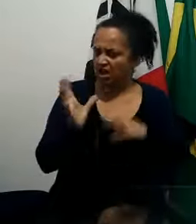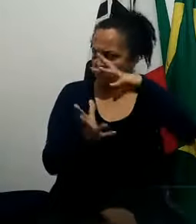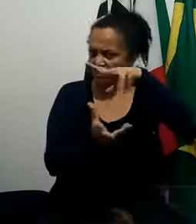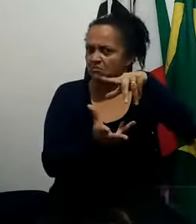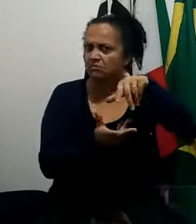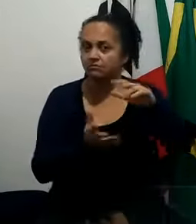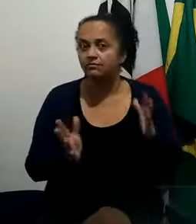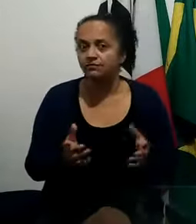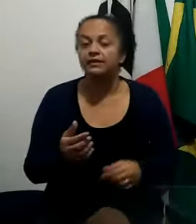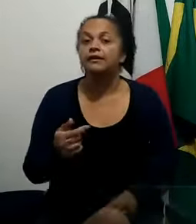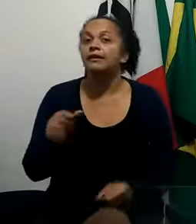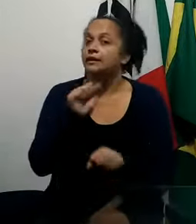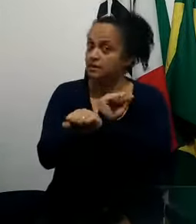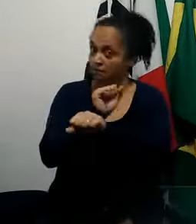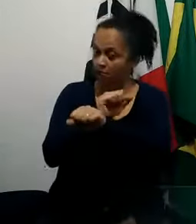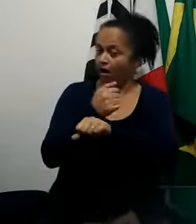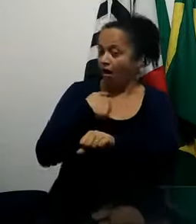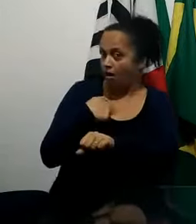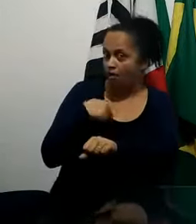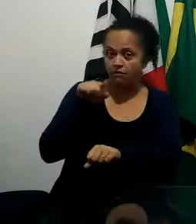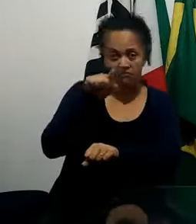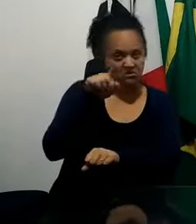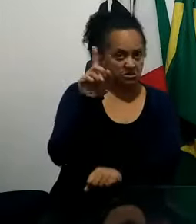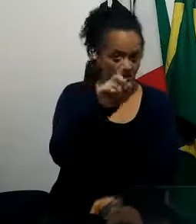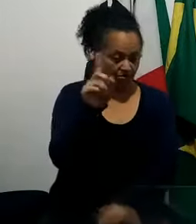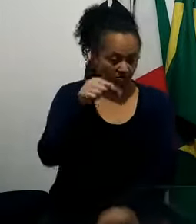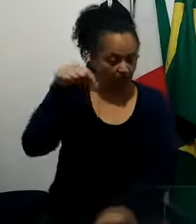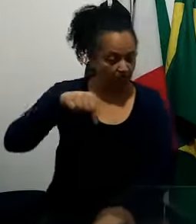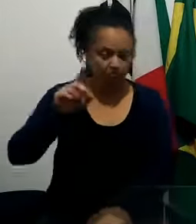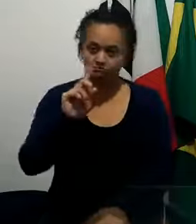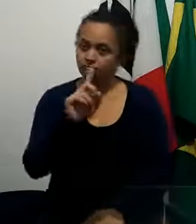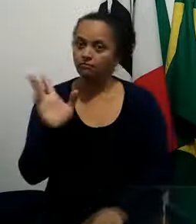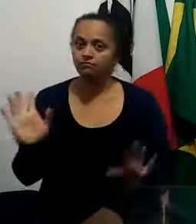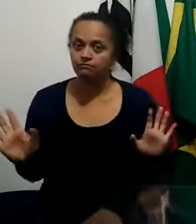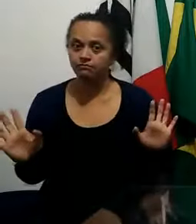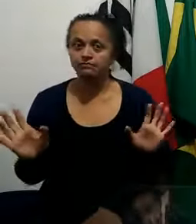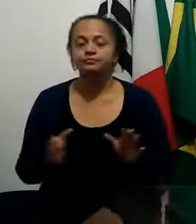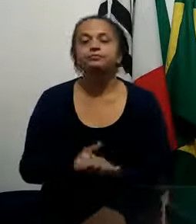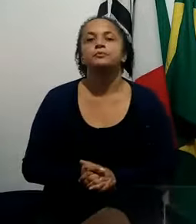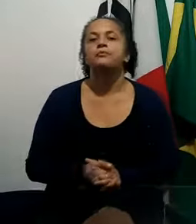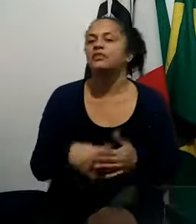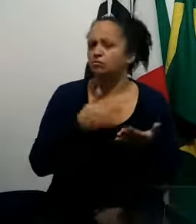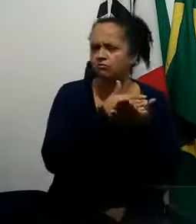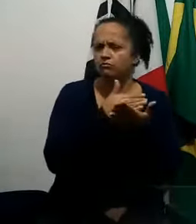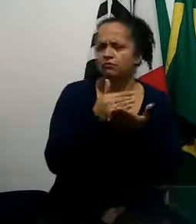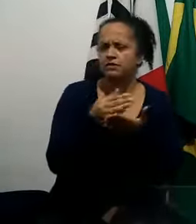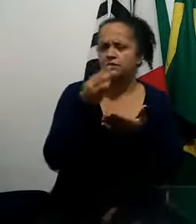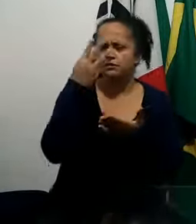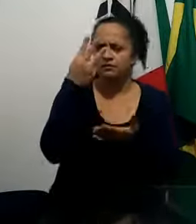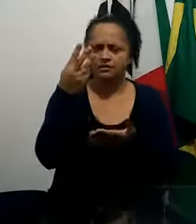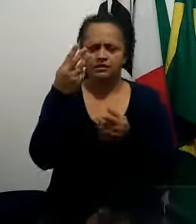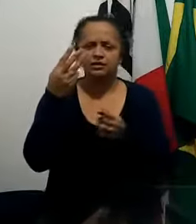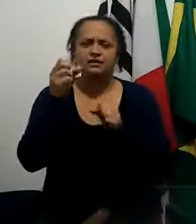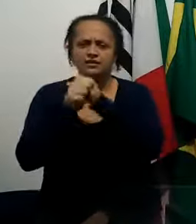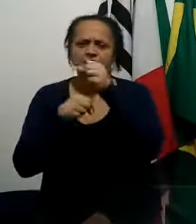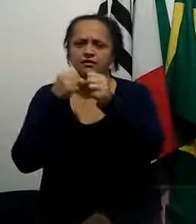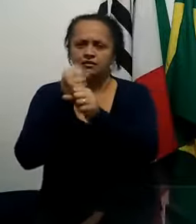estejamos aqui, né? E Israel vai fazer uma aliança. Então, nos primeiros 3 anos e meio, o